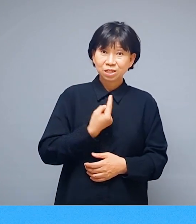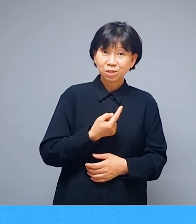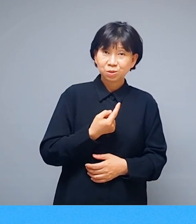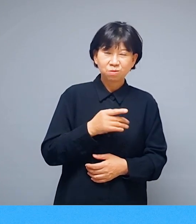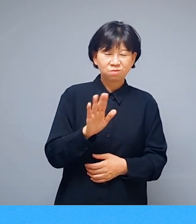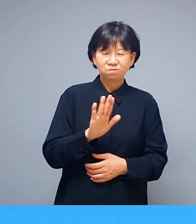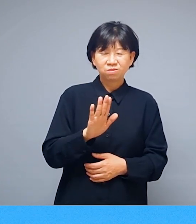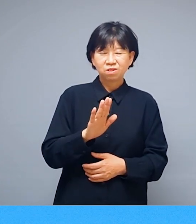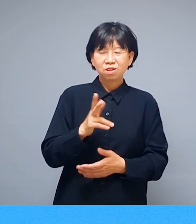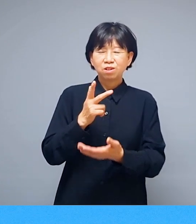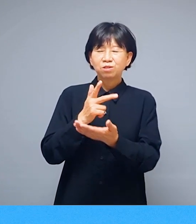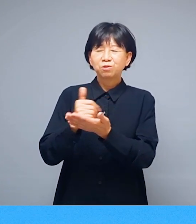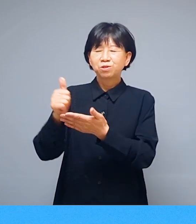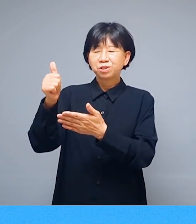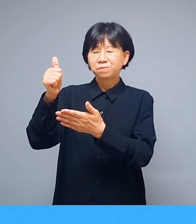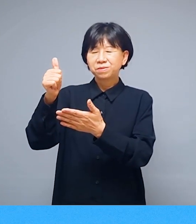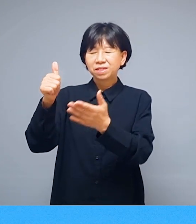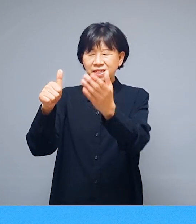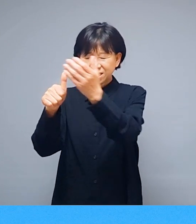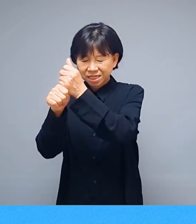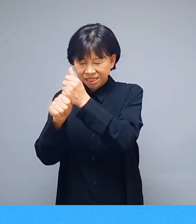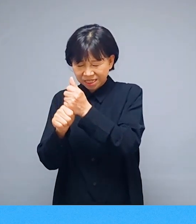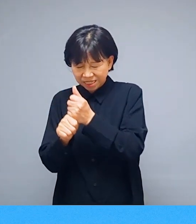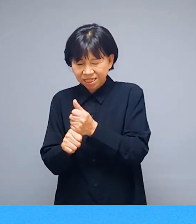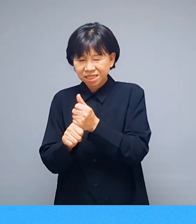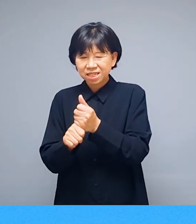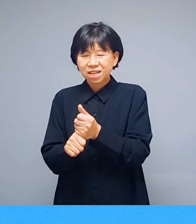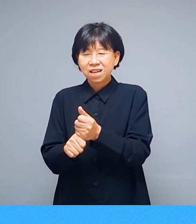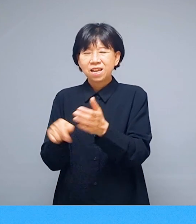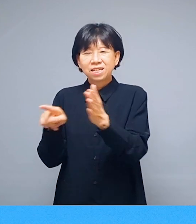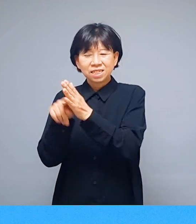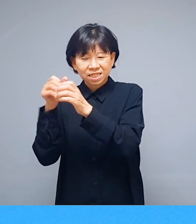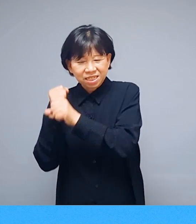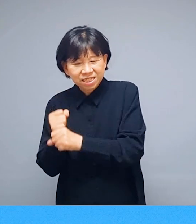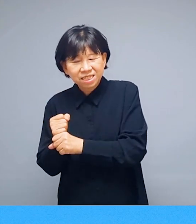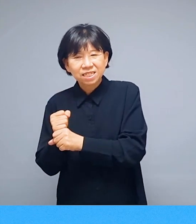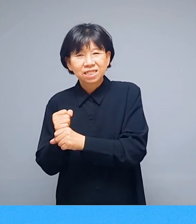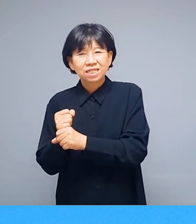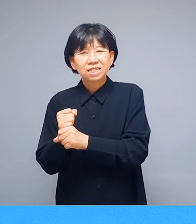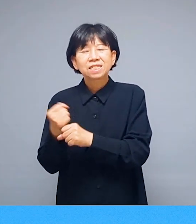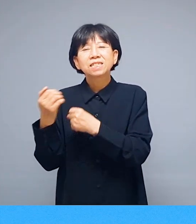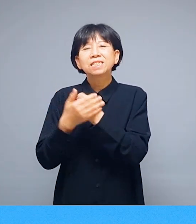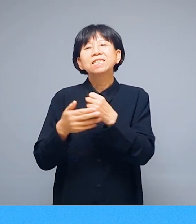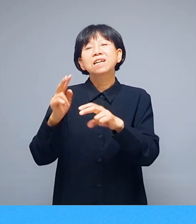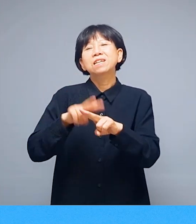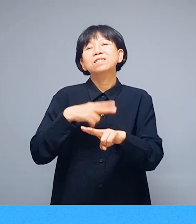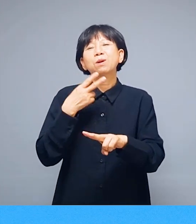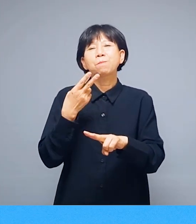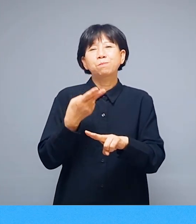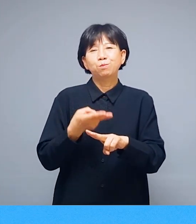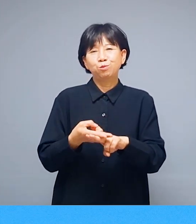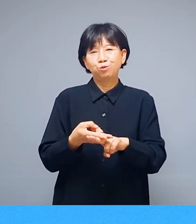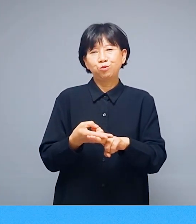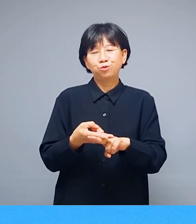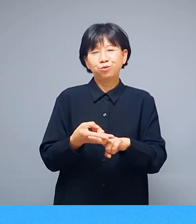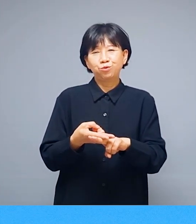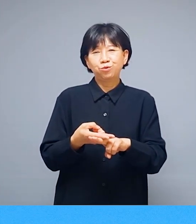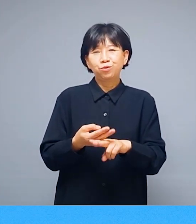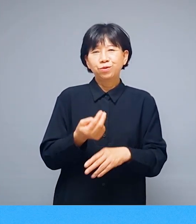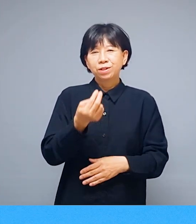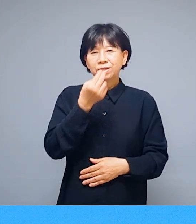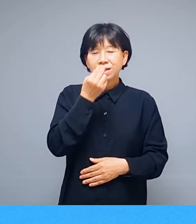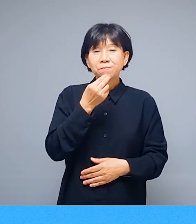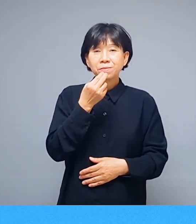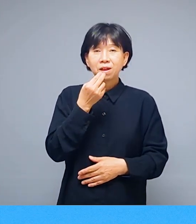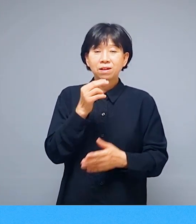끝까지 주님을 의지한 자에게 주시는 은혜의 선물입니다. 그 이름을